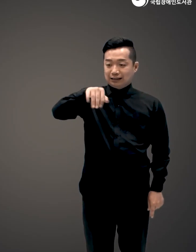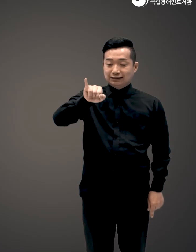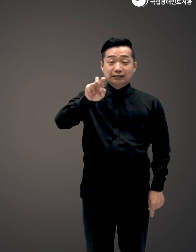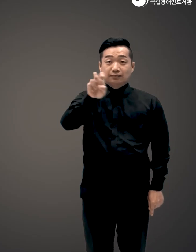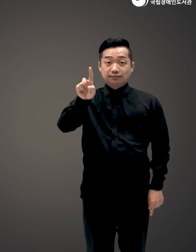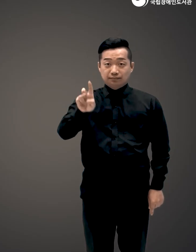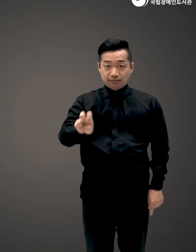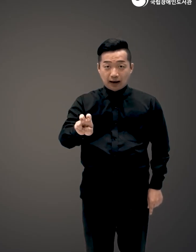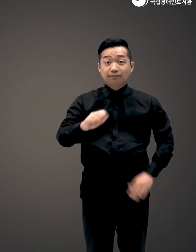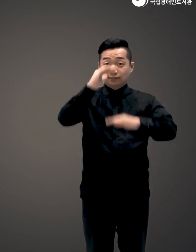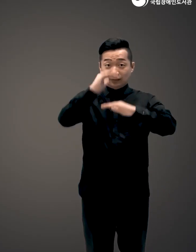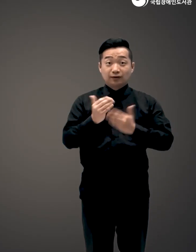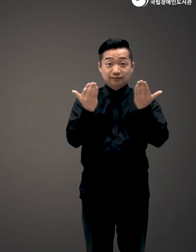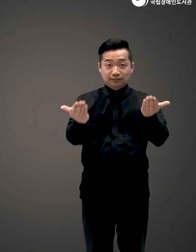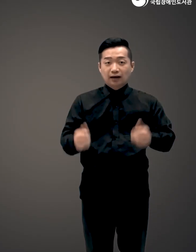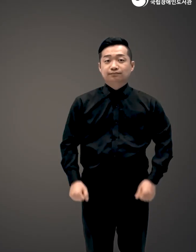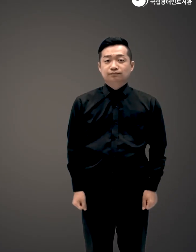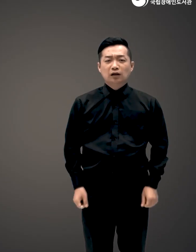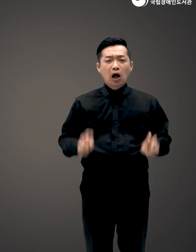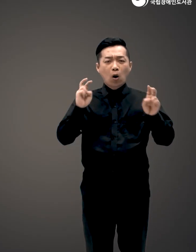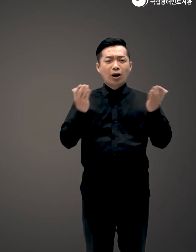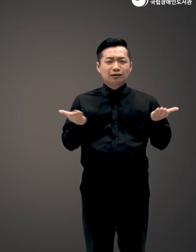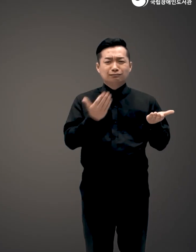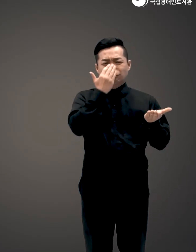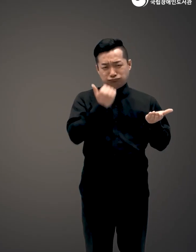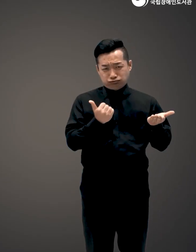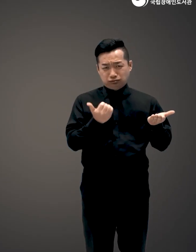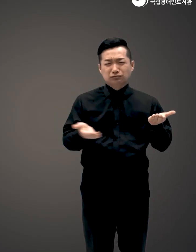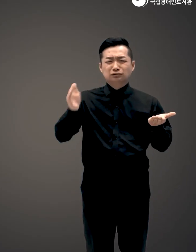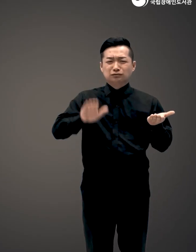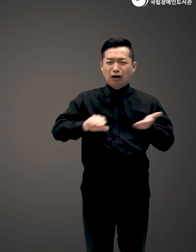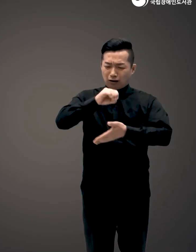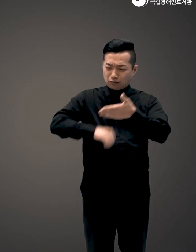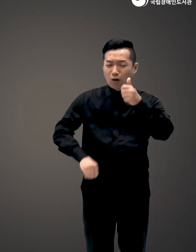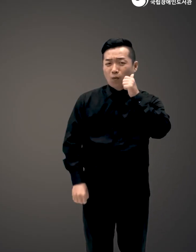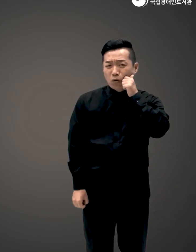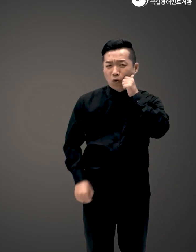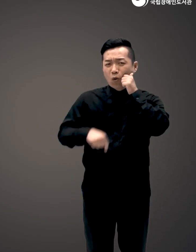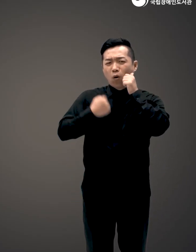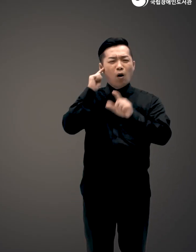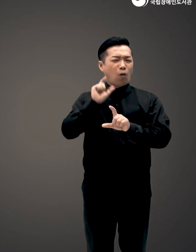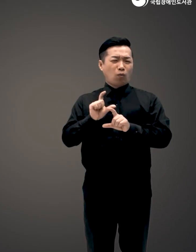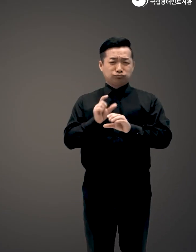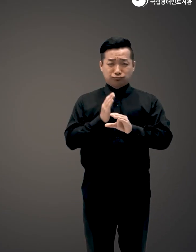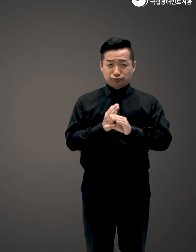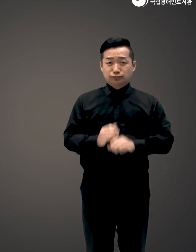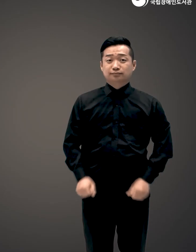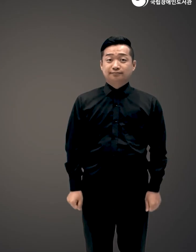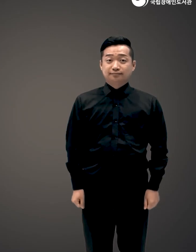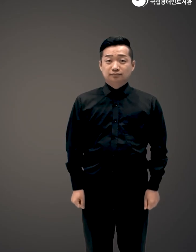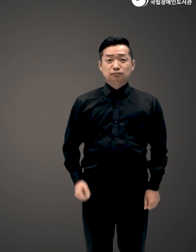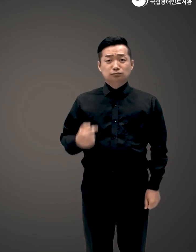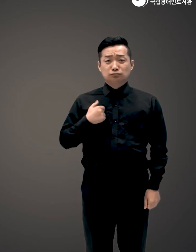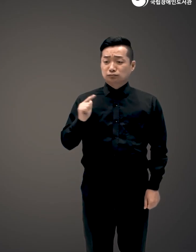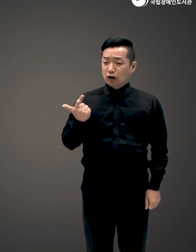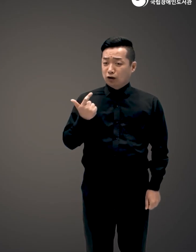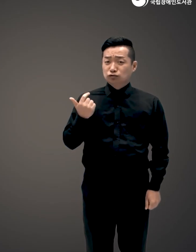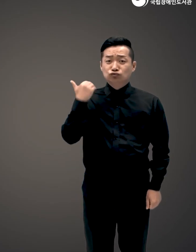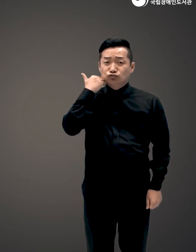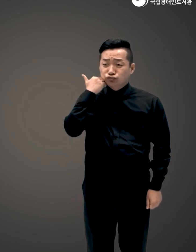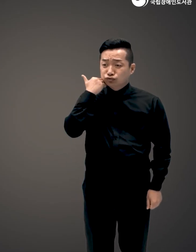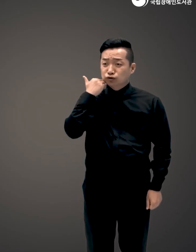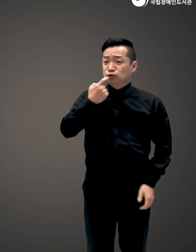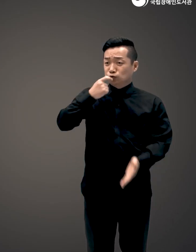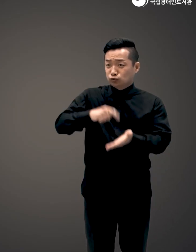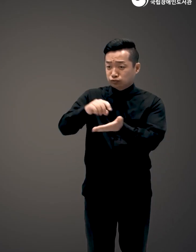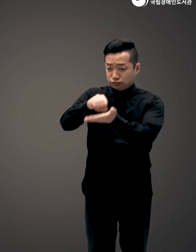아침함님의 사연입니다. 회사 일이 따분하지만 차마 그만두지는 못하고 혼자 끙끙거리고 있습니다. 굳이 내가